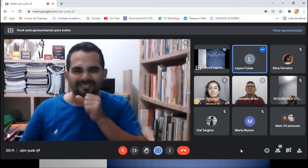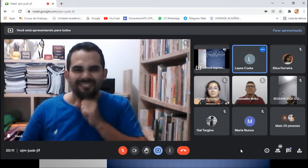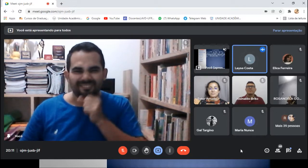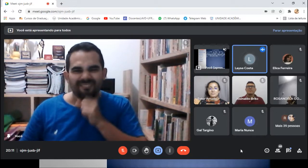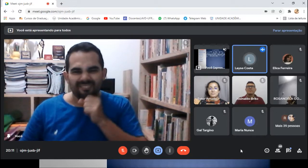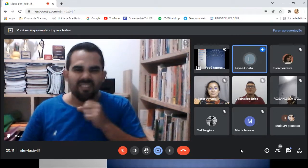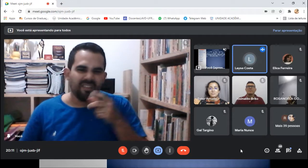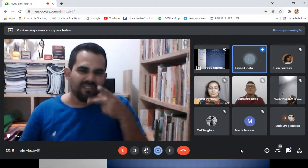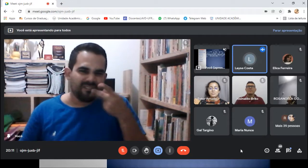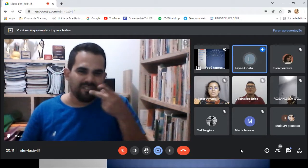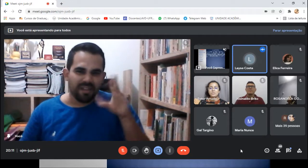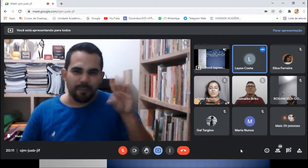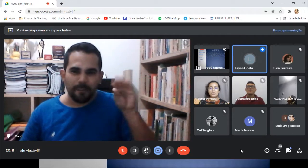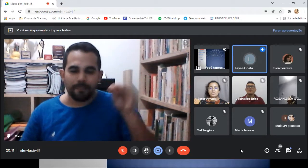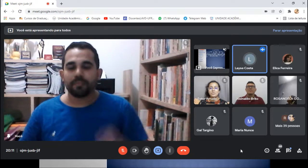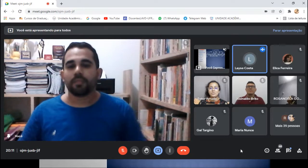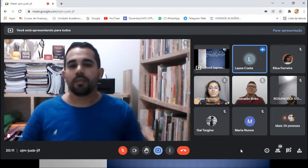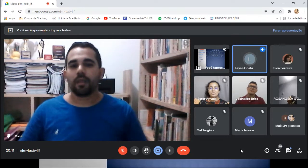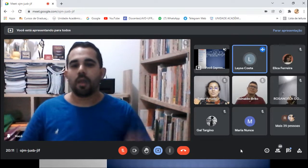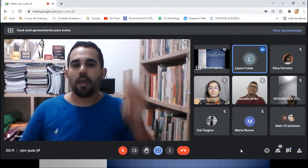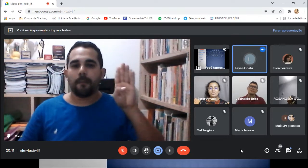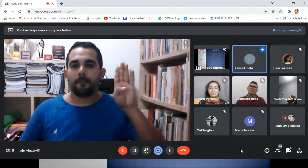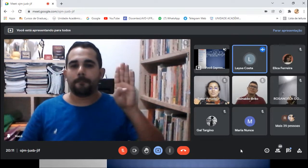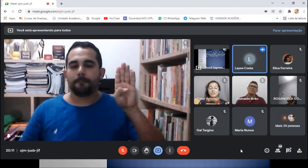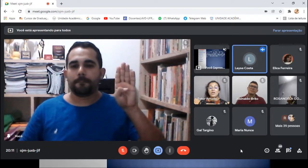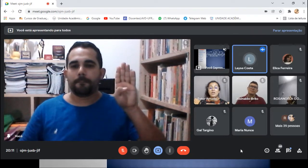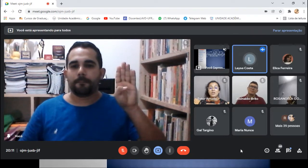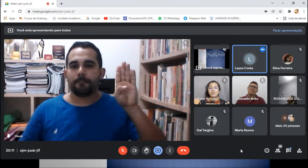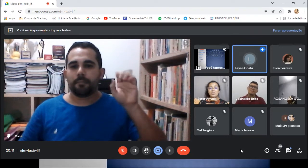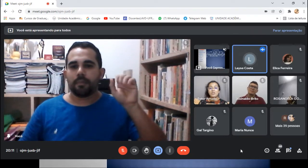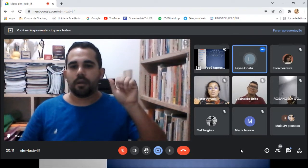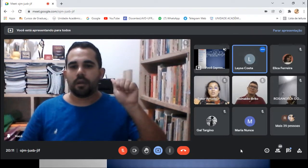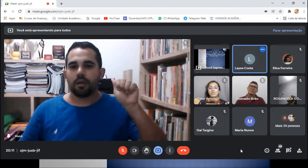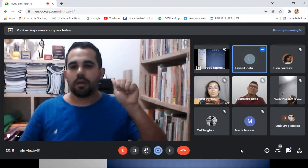um homem ou uma mulher, né, que tem uma idade mais antiga, fala